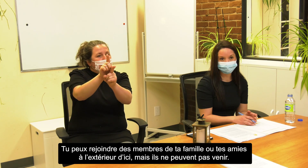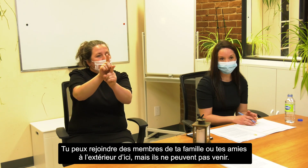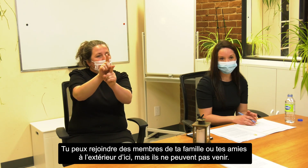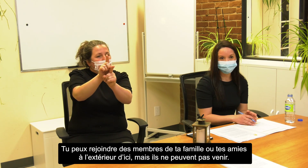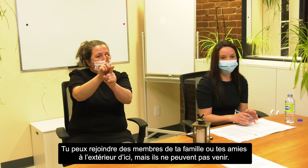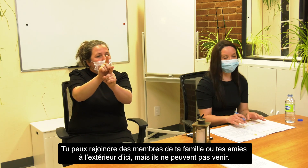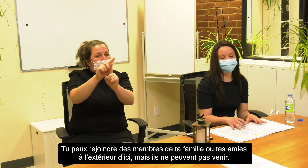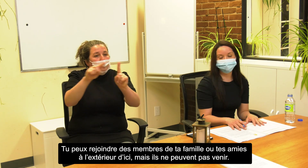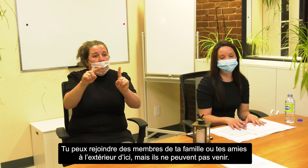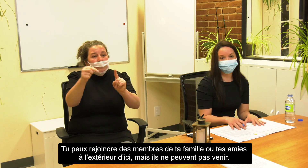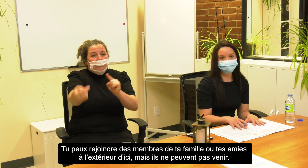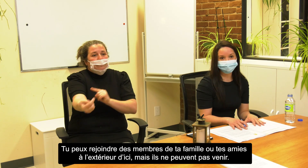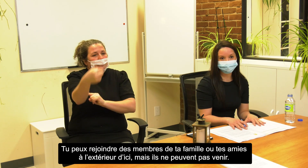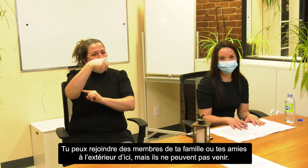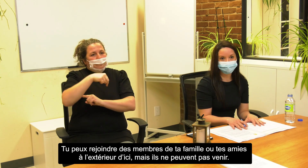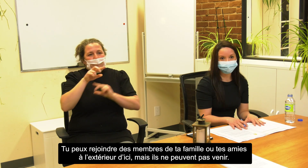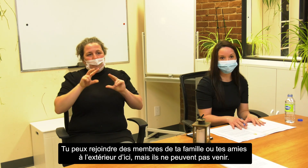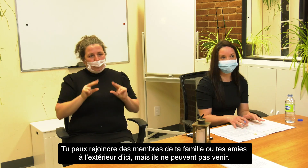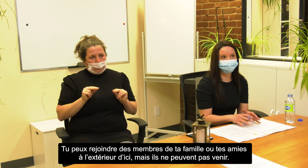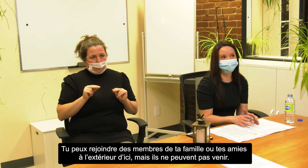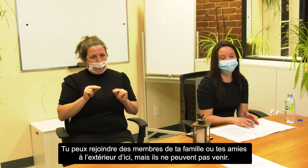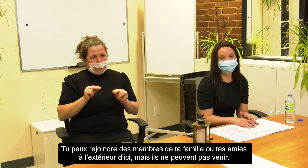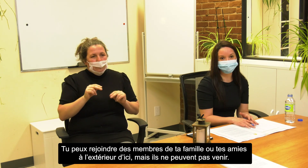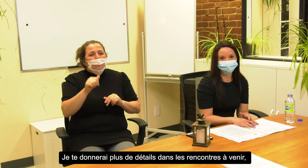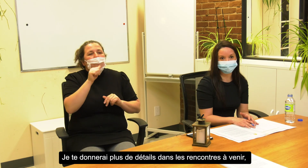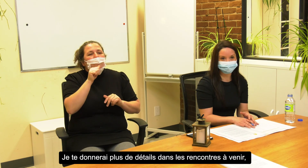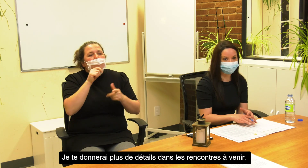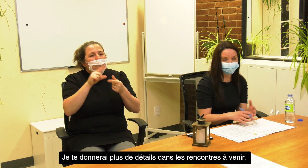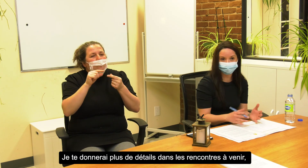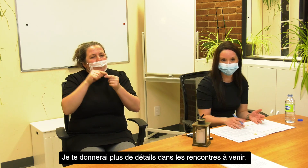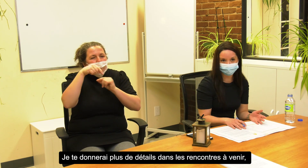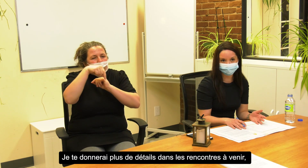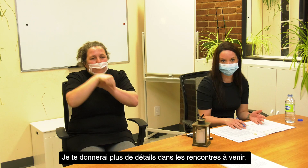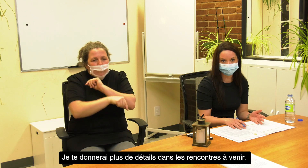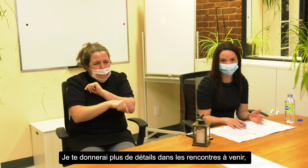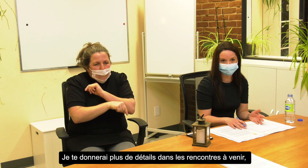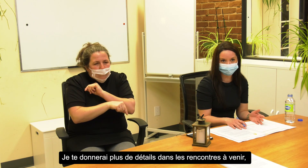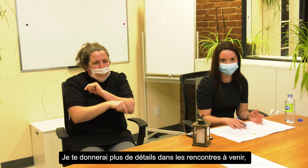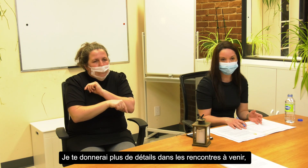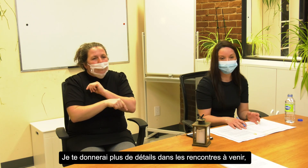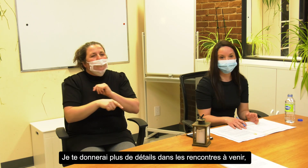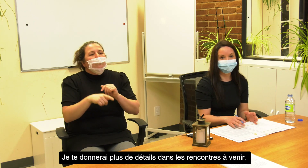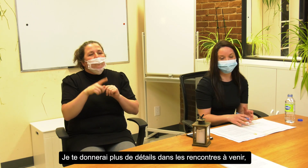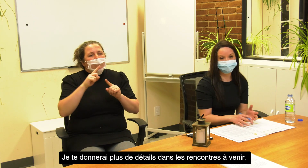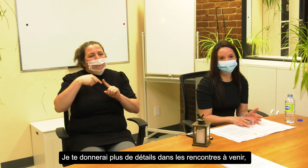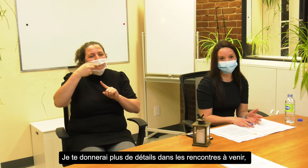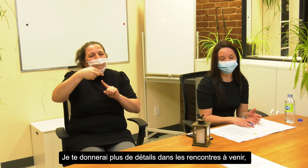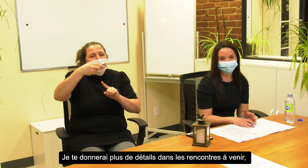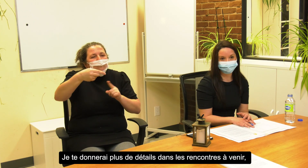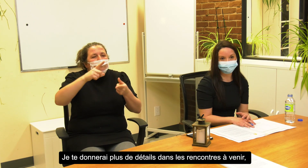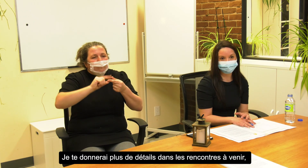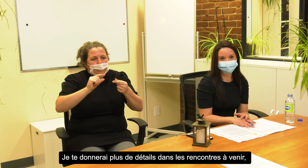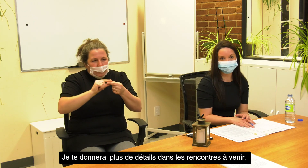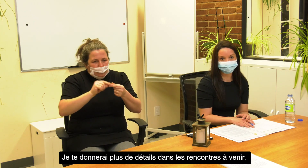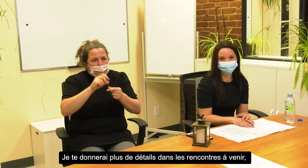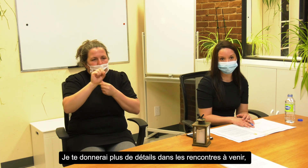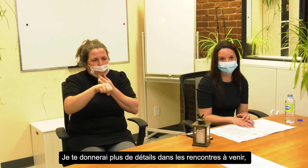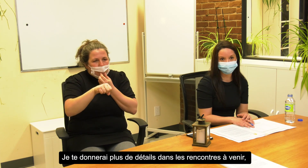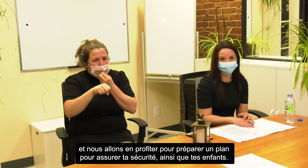sécurité. Je vais revoir ça avec toi, puis c'est sûr quand tu vas sortir, on va le revoir avec toi aussi. Puis on va faire un plan de sécurité.